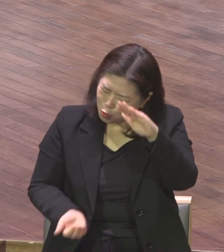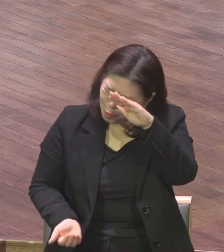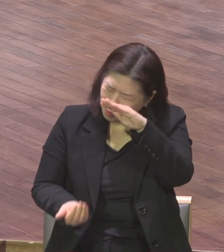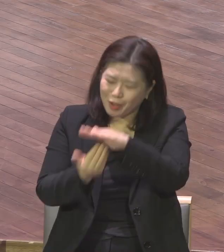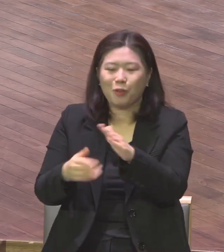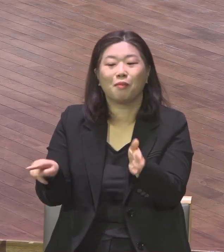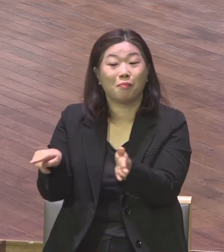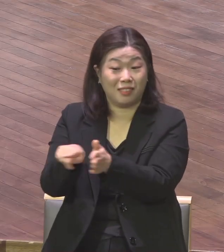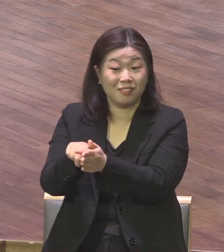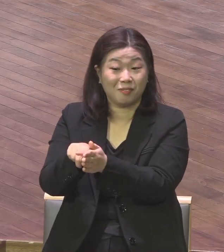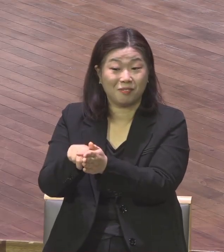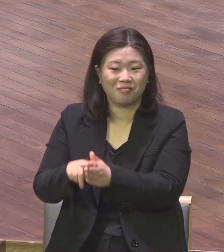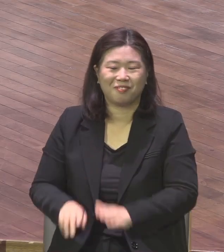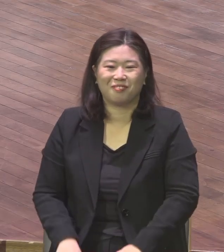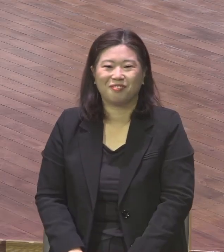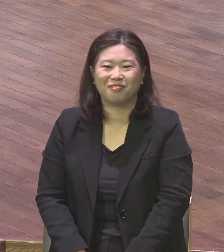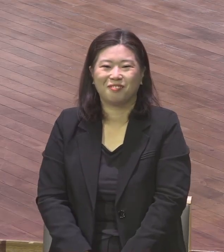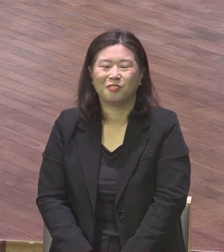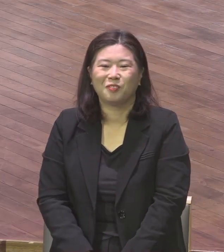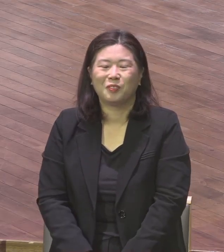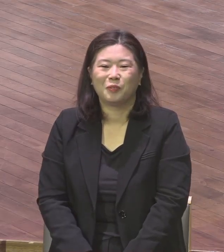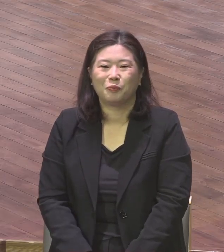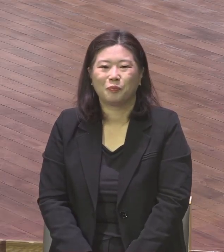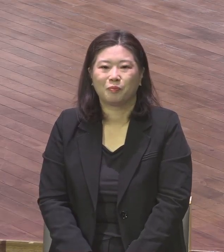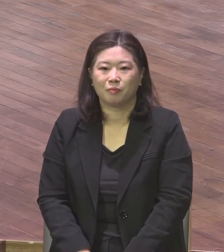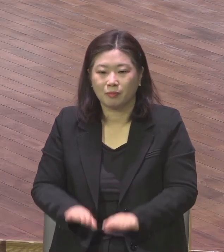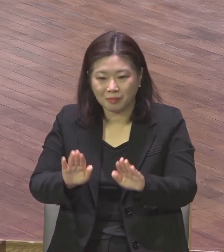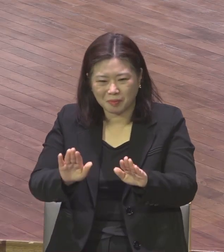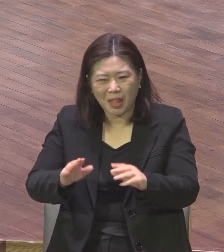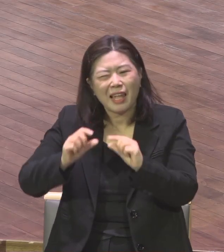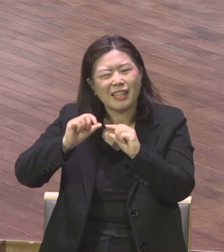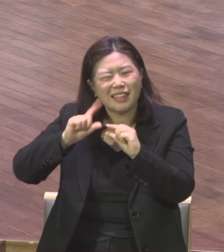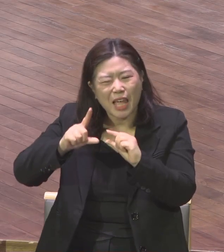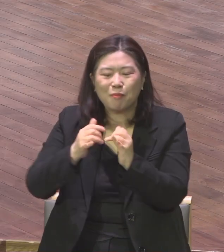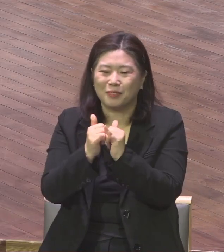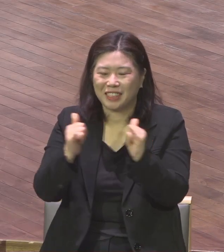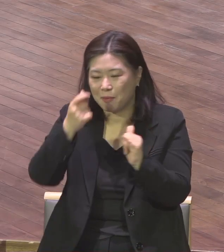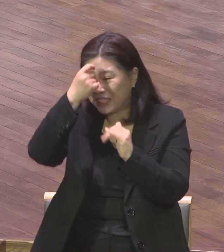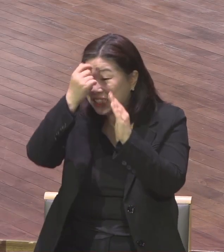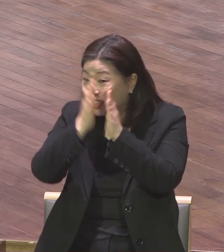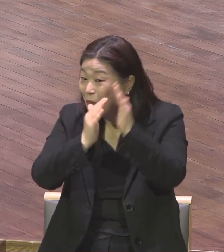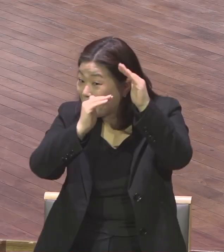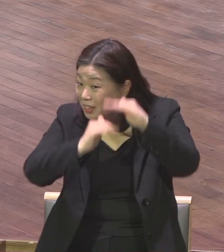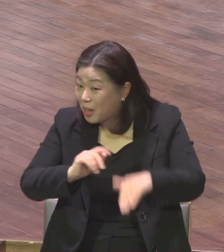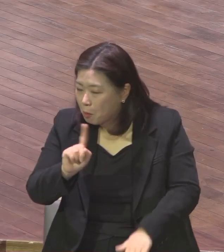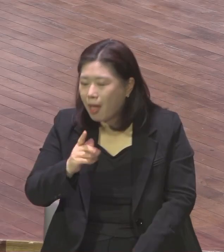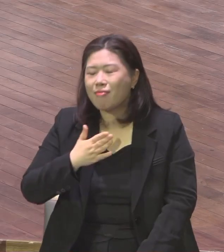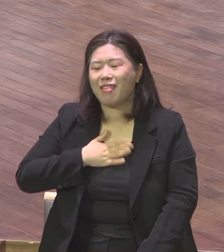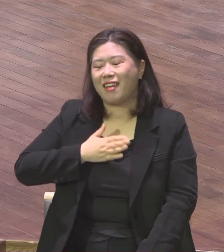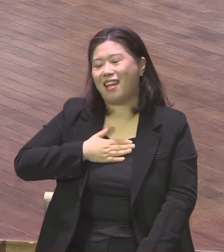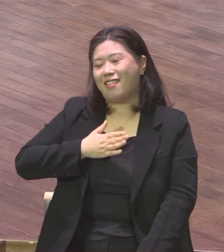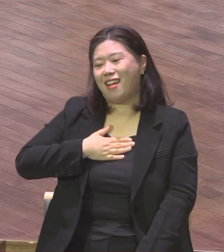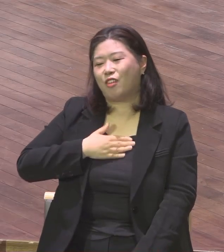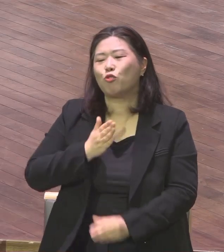그 사역. 대개 경우에 기도 내용을 보면요, 나라는 범주를 못